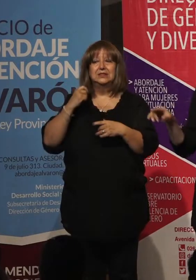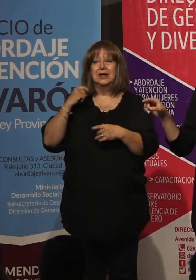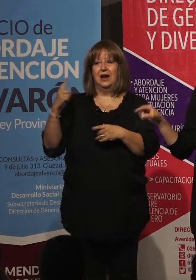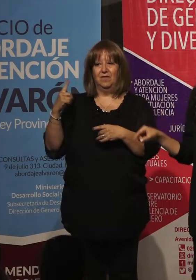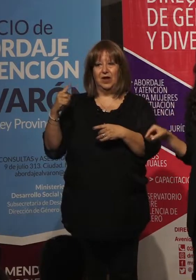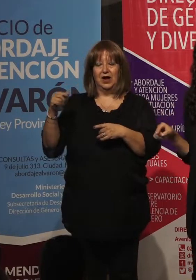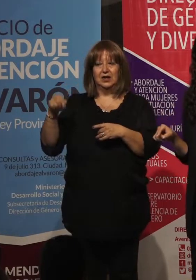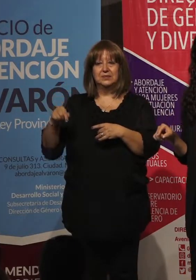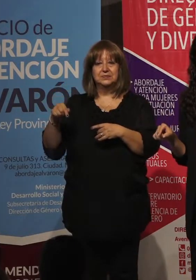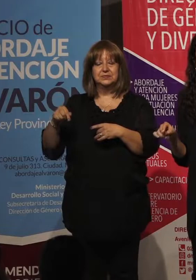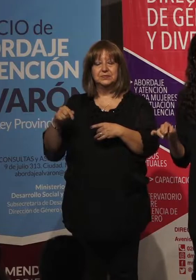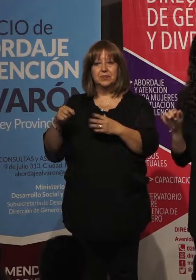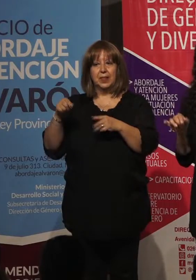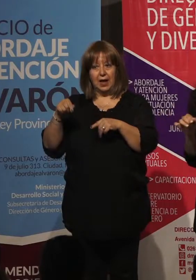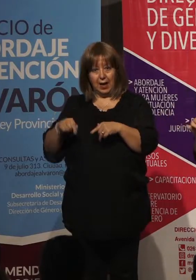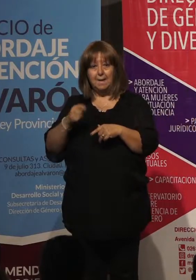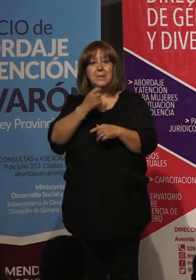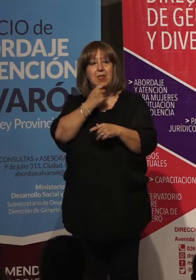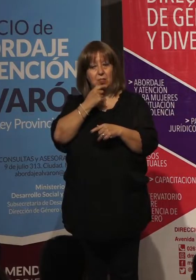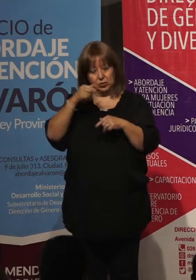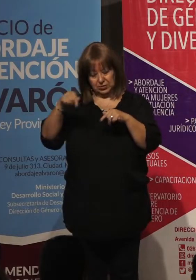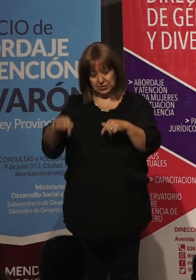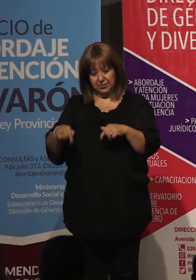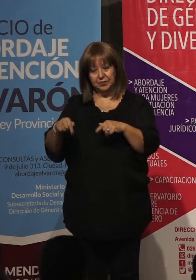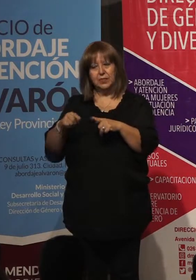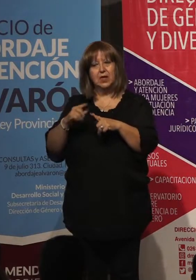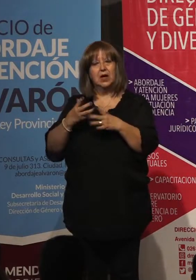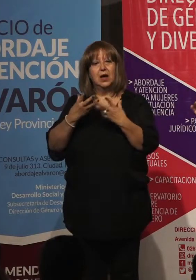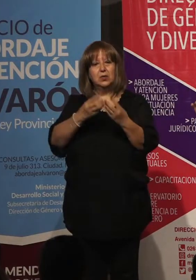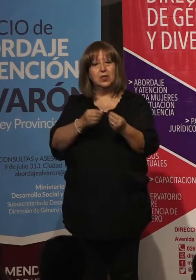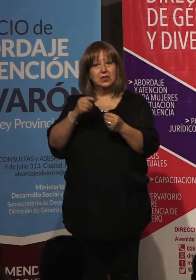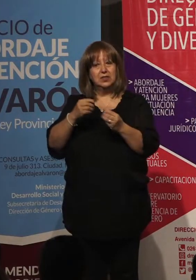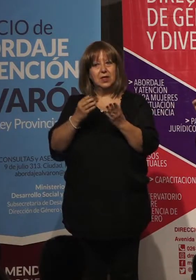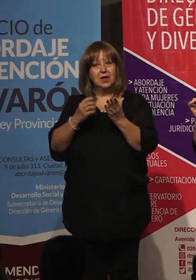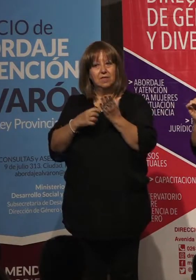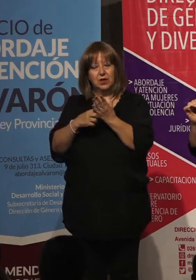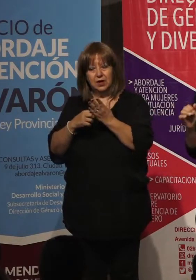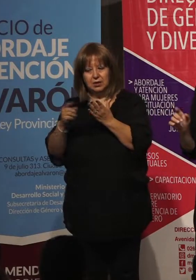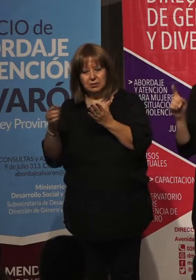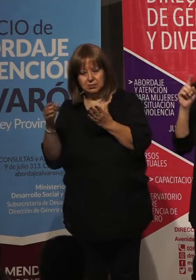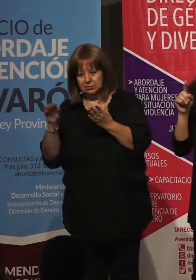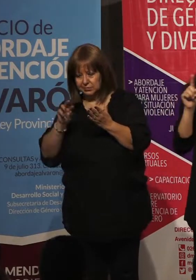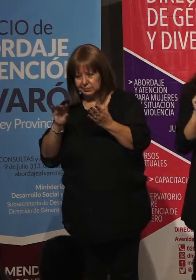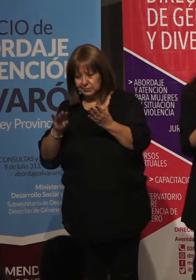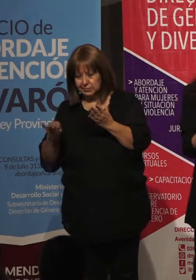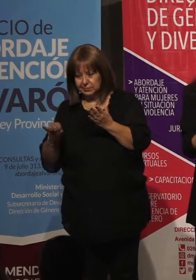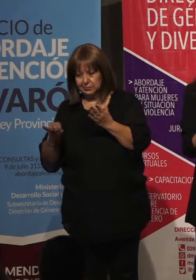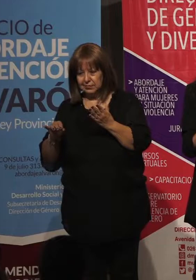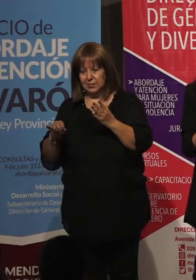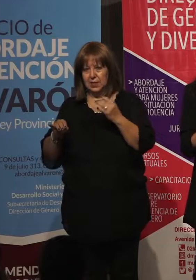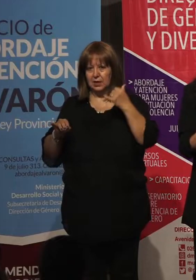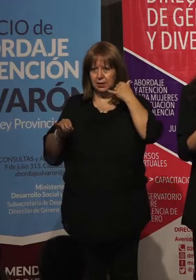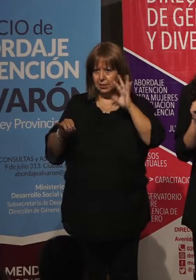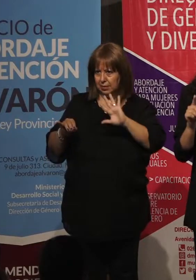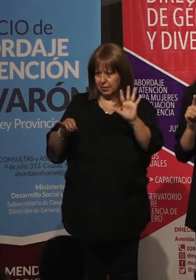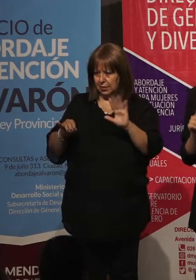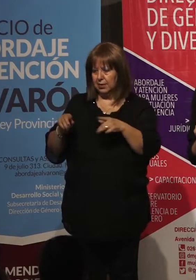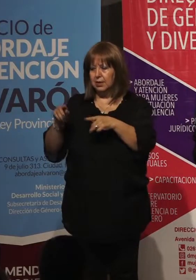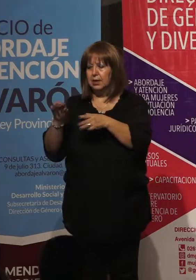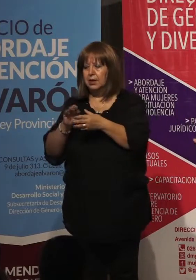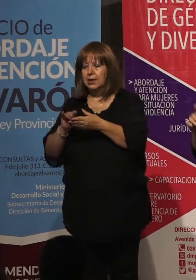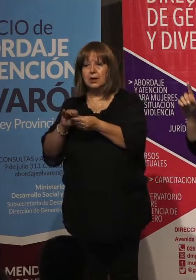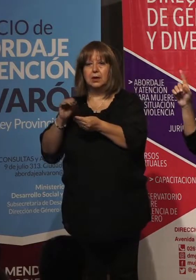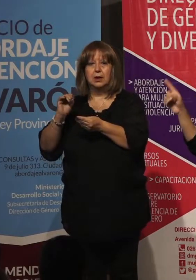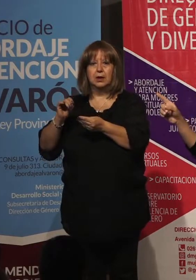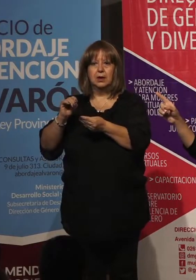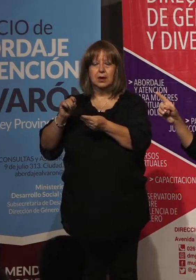Rafael. La oficina fiscal virtual está acá en Mendoza. Y la ayudante fiscal en el primer momento ni siquiera se comunicó con la víctima. Lo que hizo